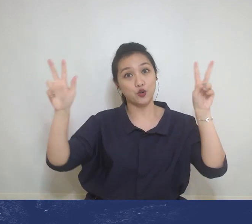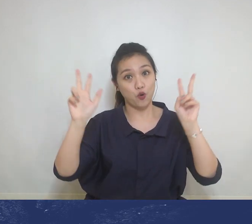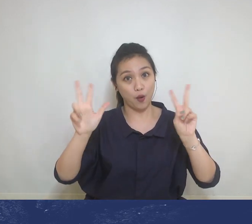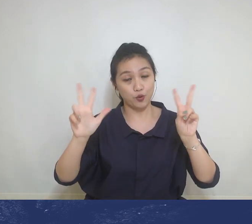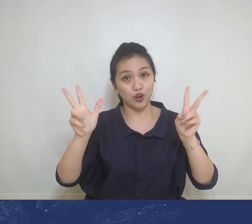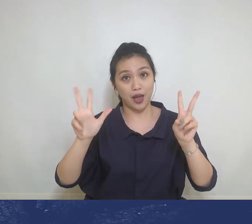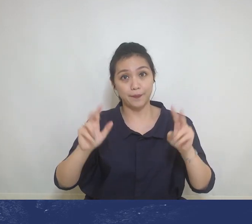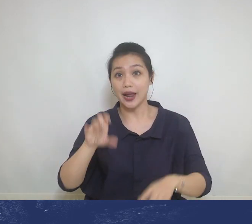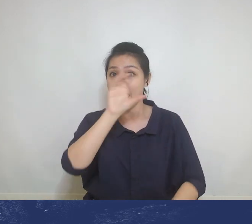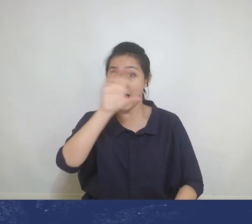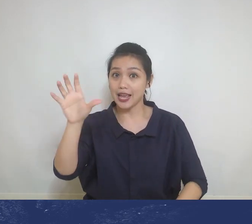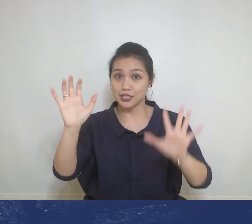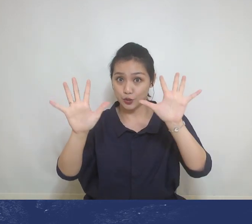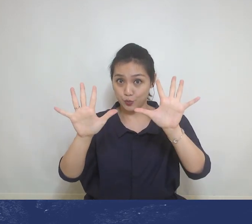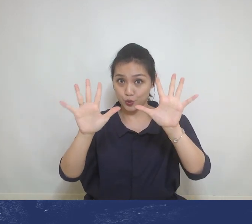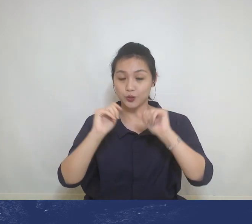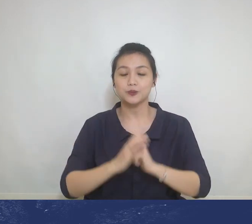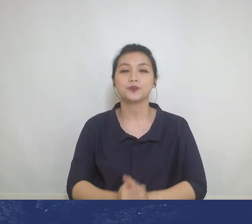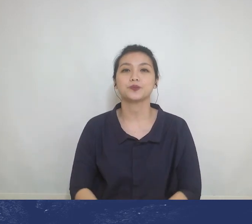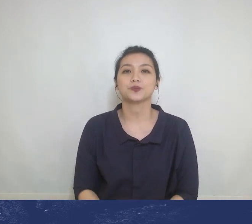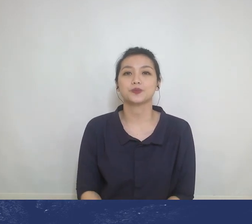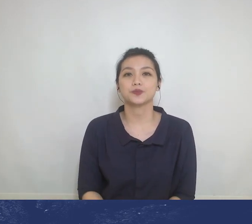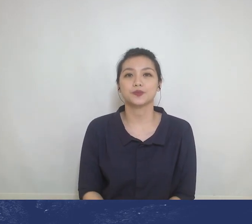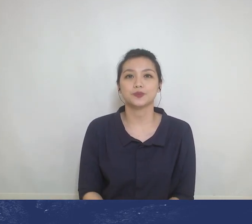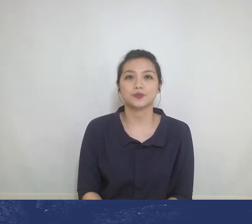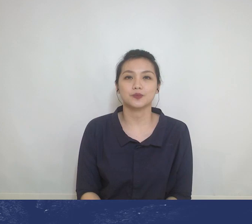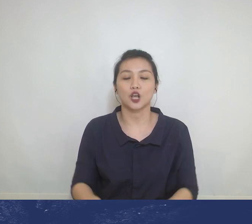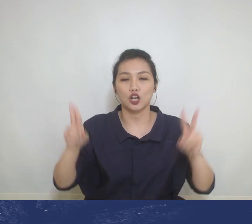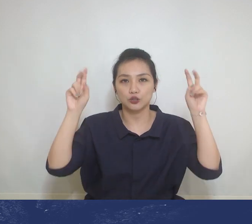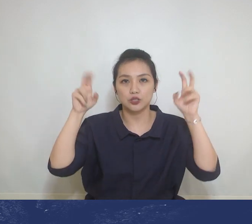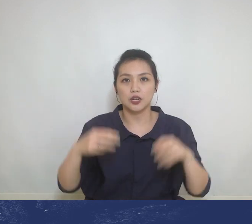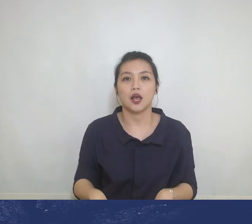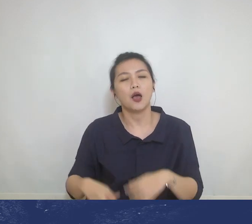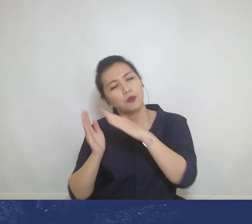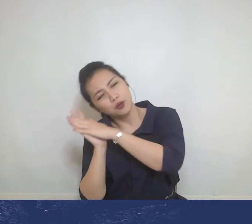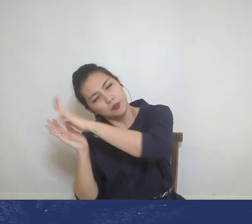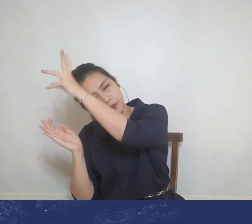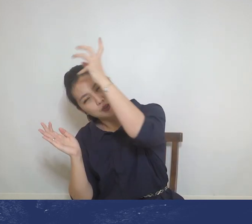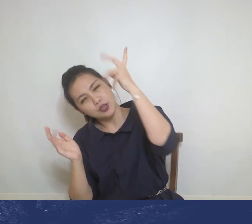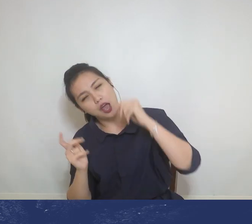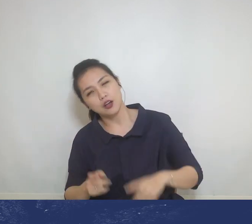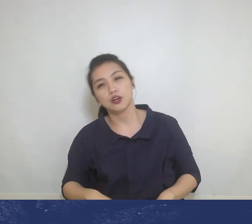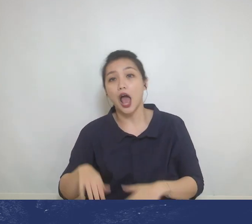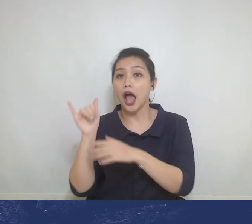ayat ke-10. Saya bacakan aja dulu ya. Ini perikopnya mimpi Yakub di Betel.